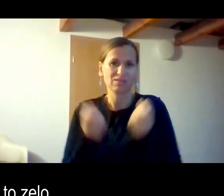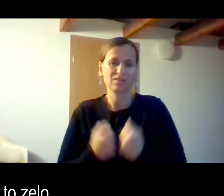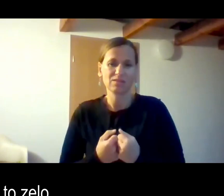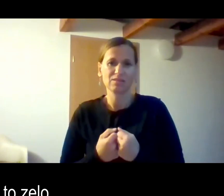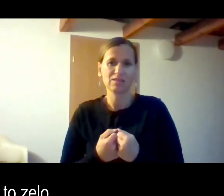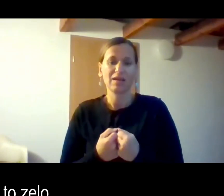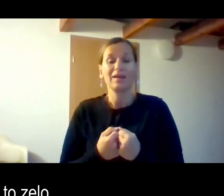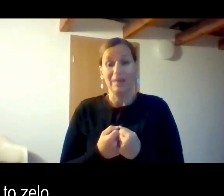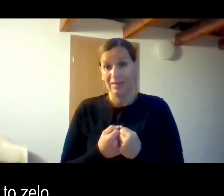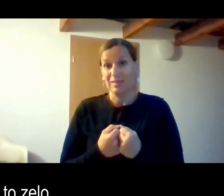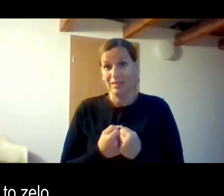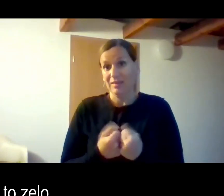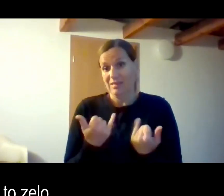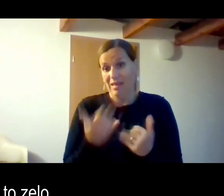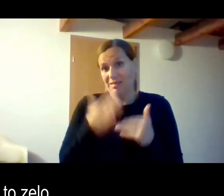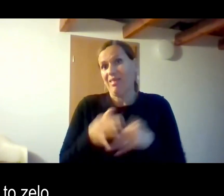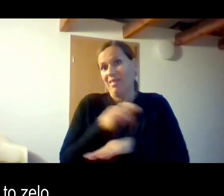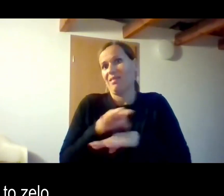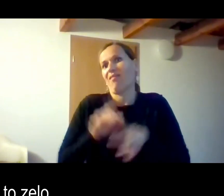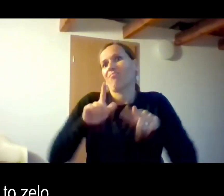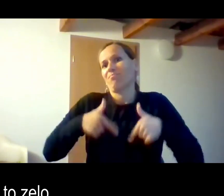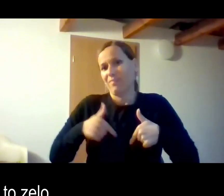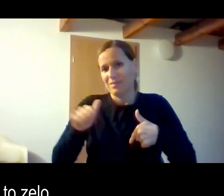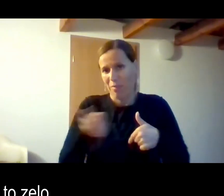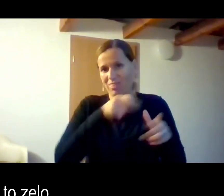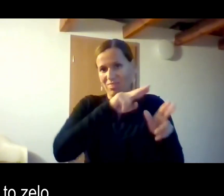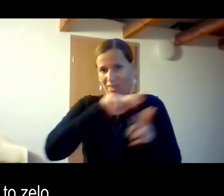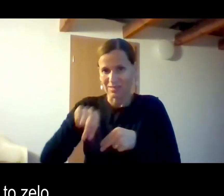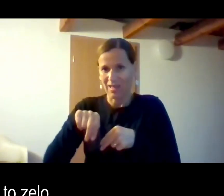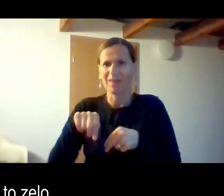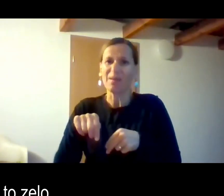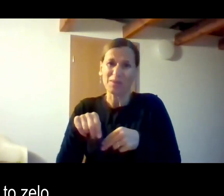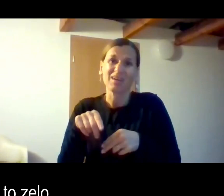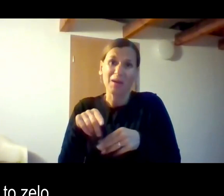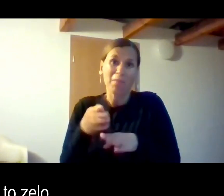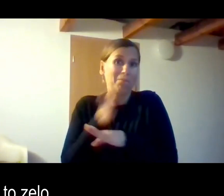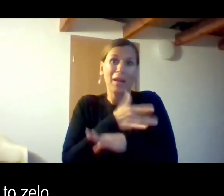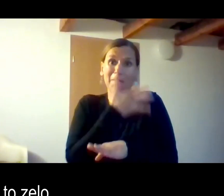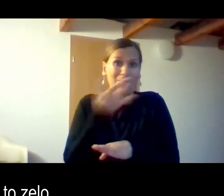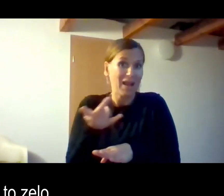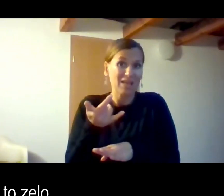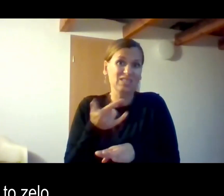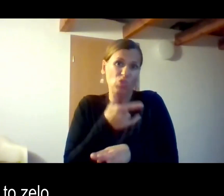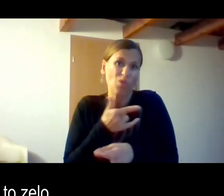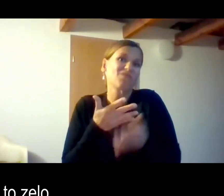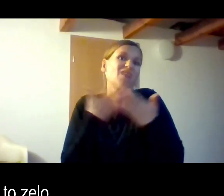seveda je tudi to ogromna razlika v treniranju.